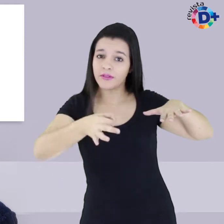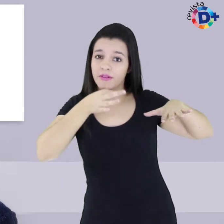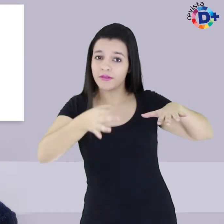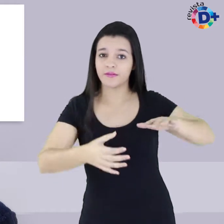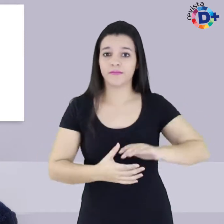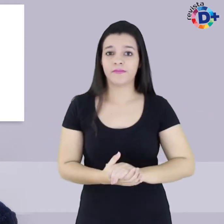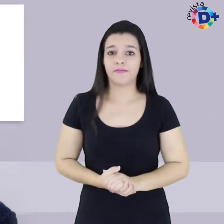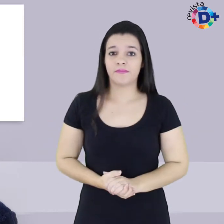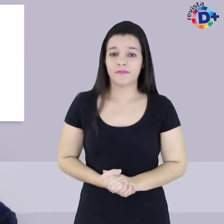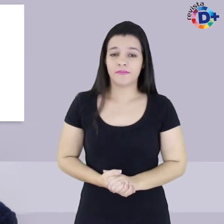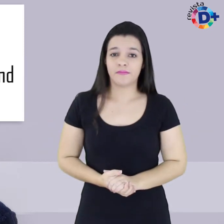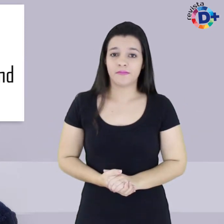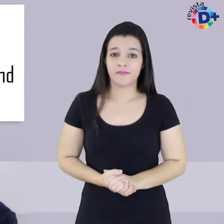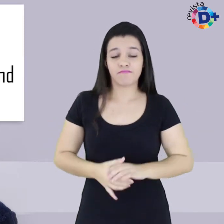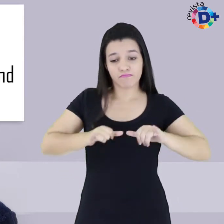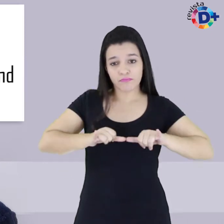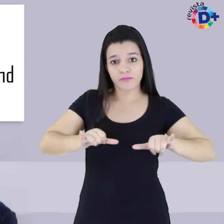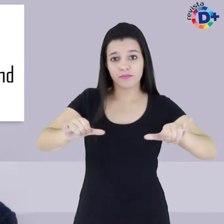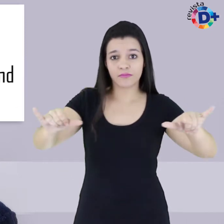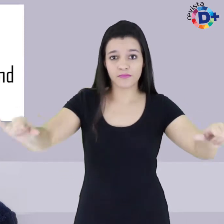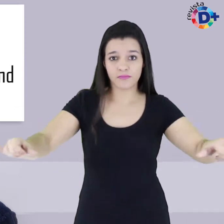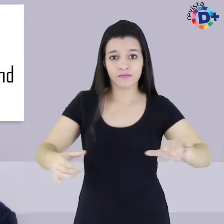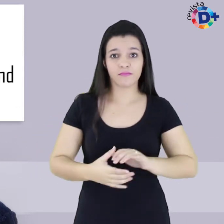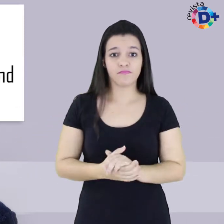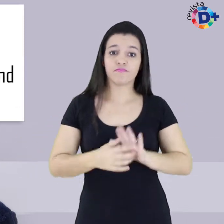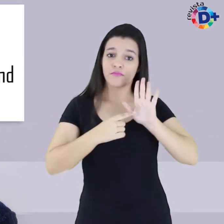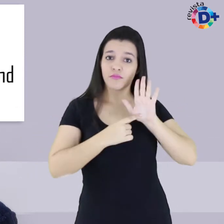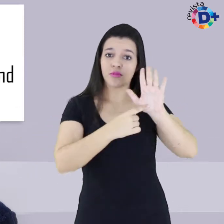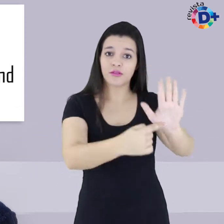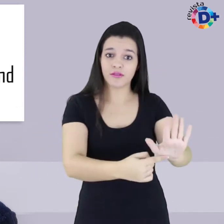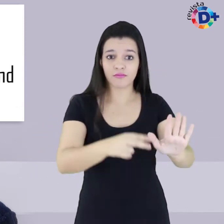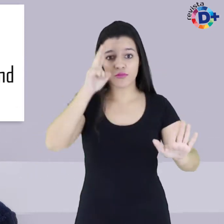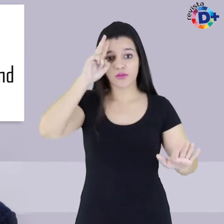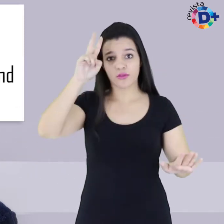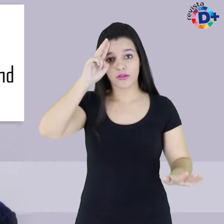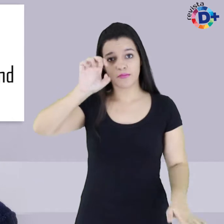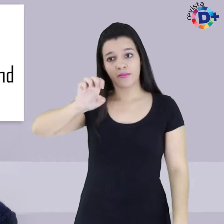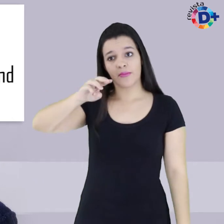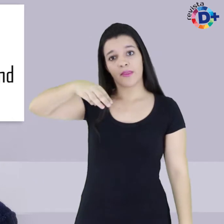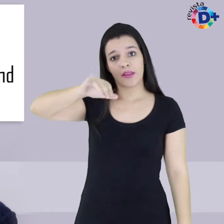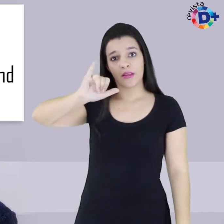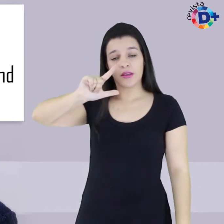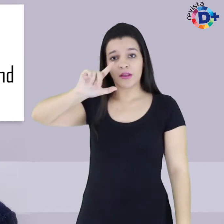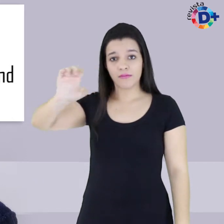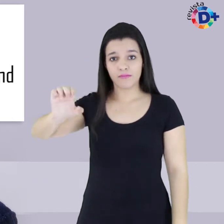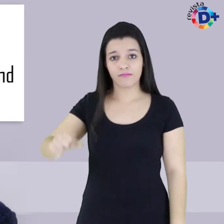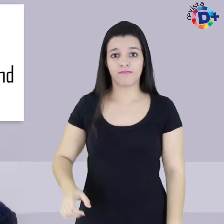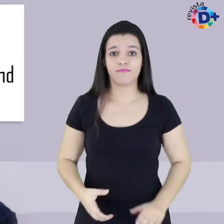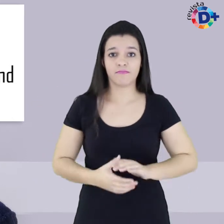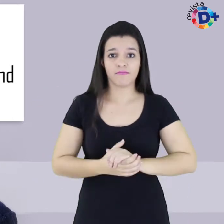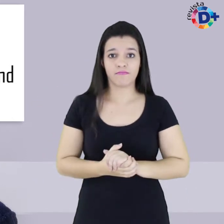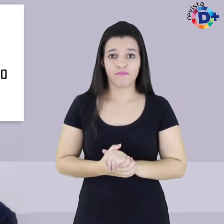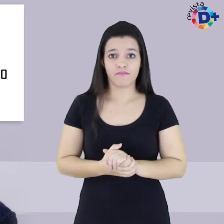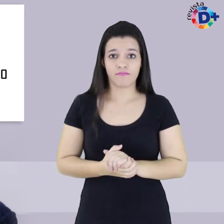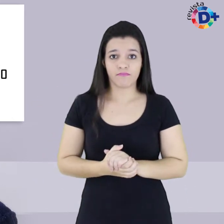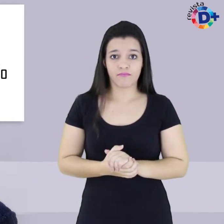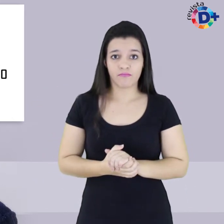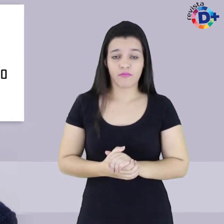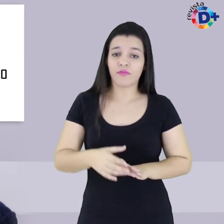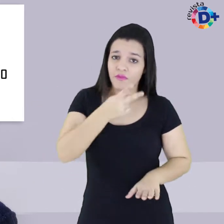Serviço: Exposição Emily Tuckband. Período de visitação: de 26 de abril